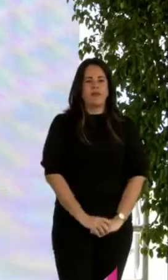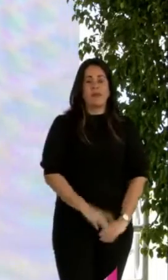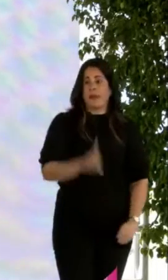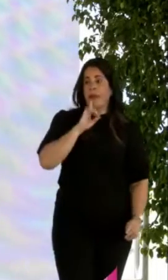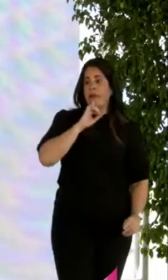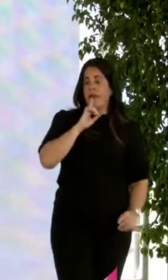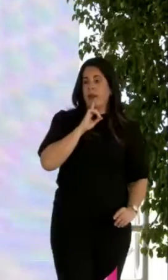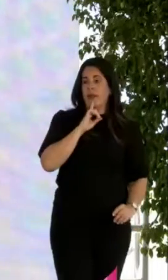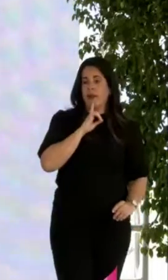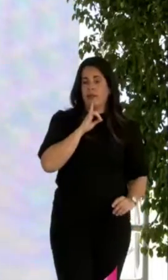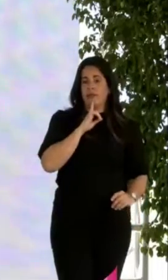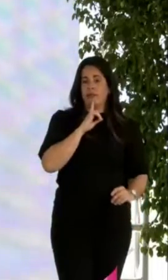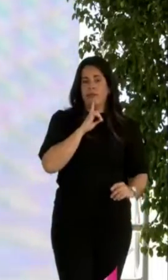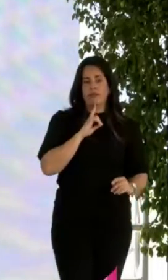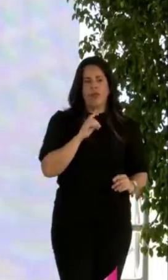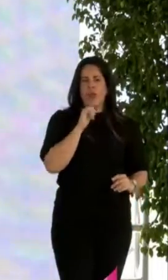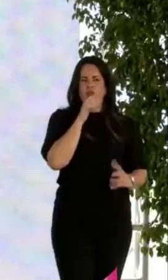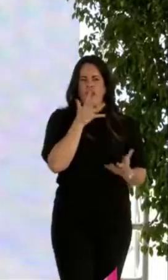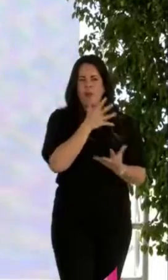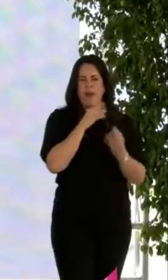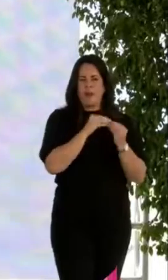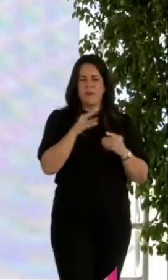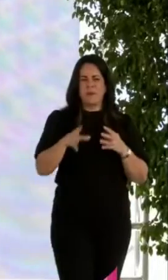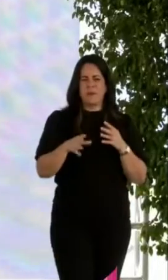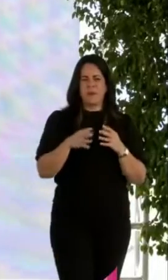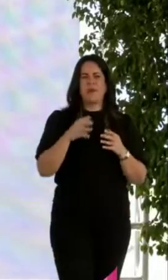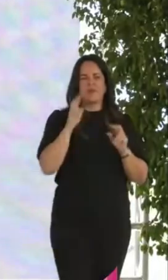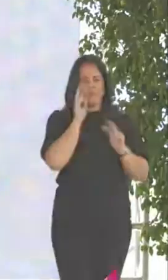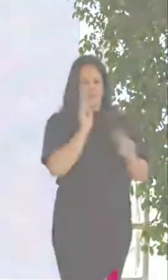realidad es que esto, bueno, no voy a seguir hablando, vamos a verla.